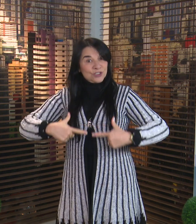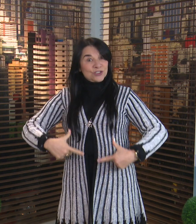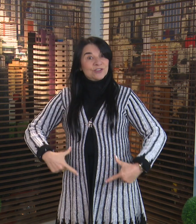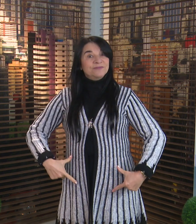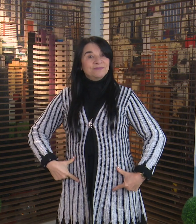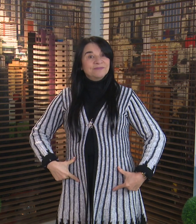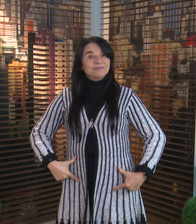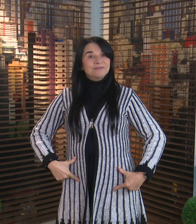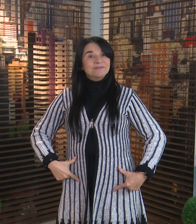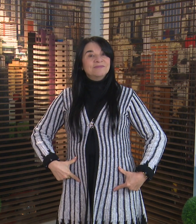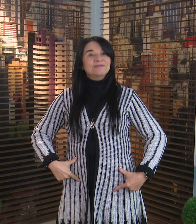retos